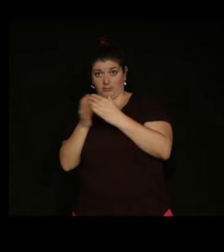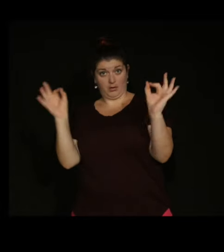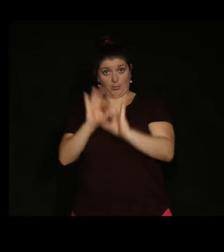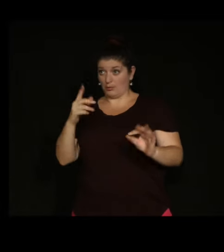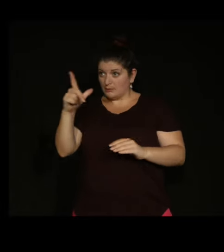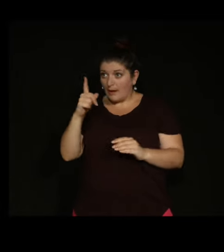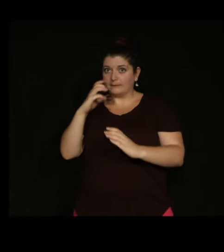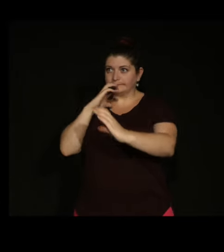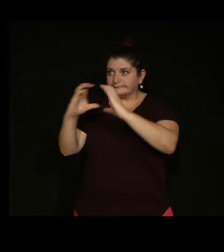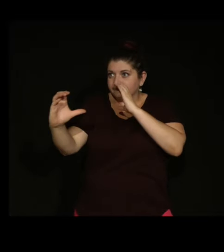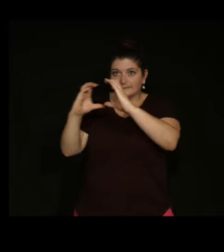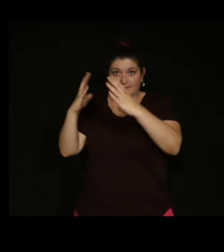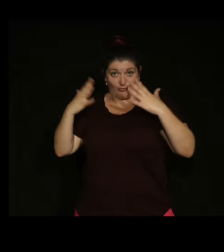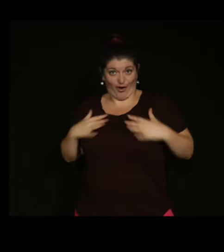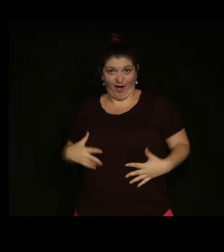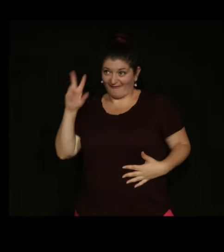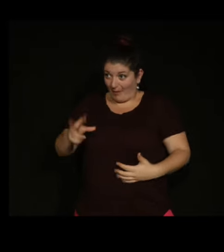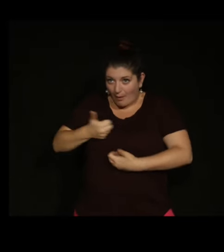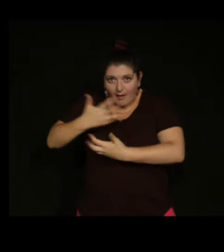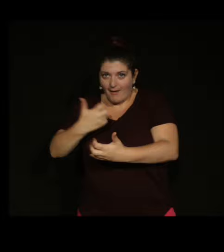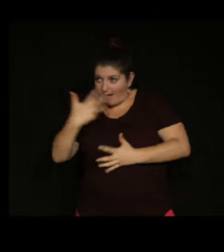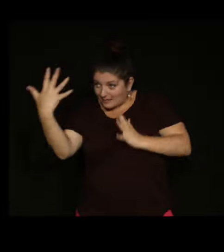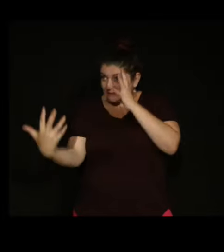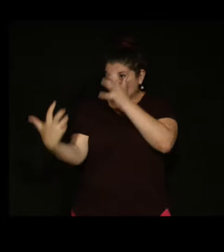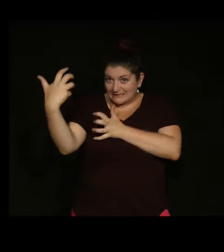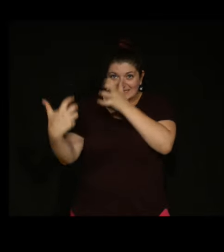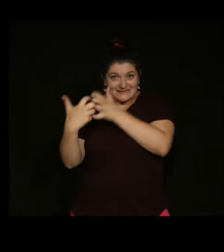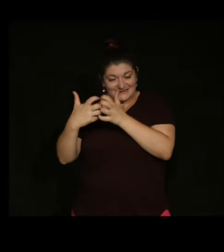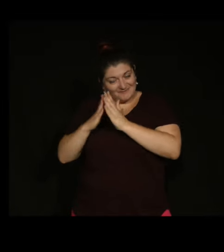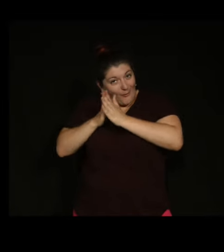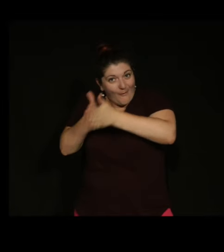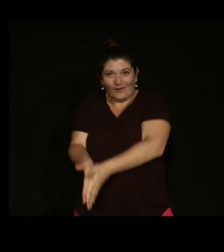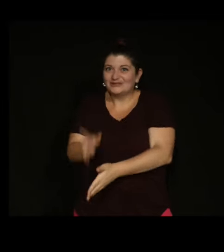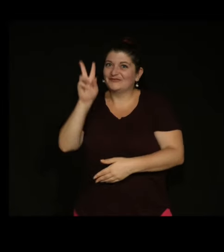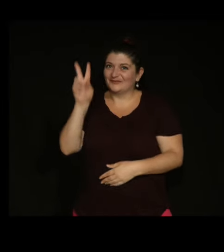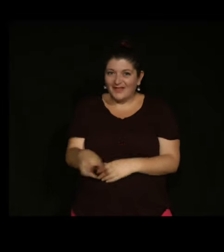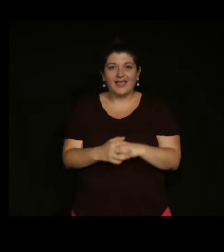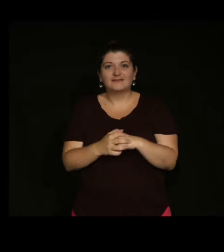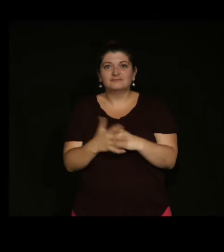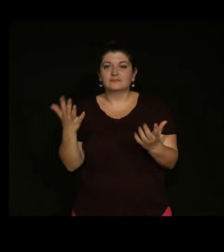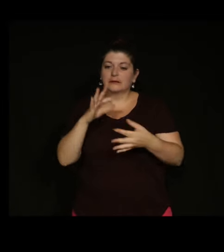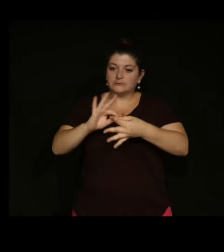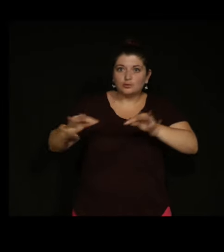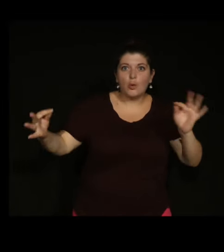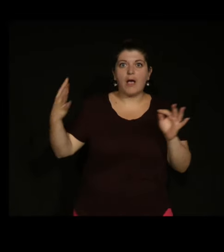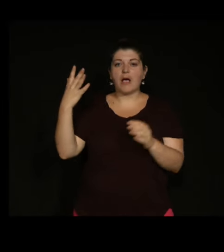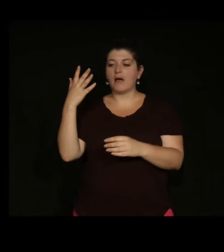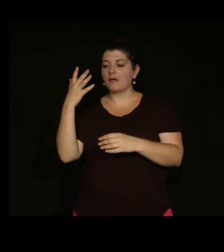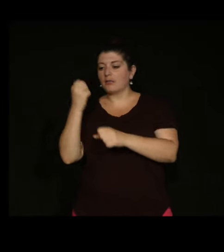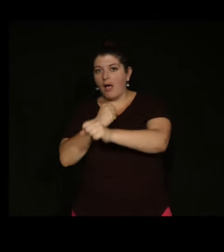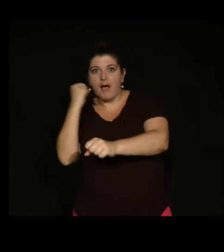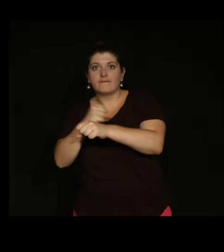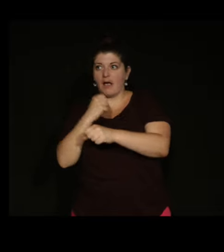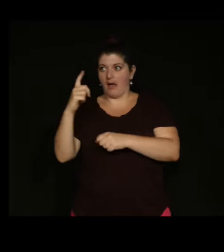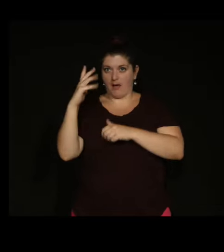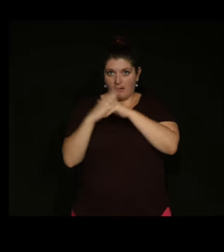la construction, sans intervenant. Donc ça prend du temps. Mais c'est intéressant de voir comment on